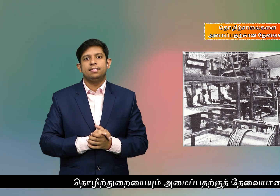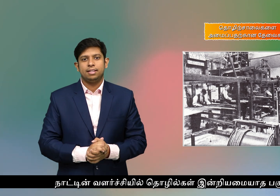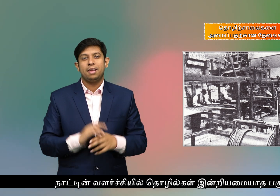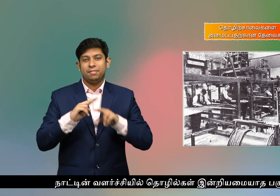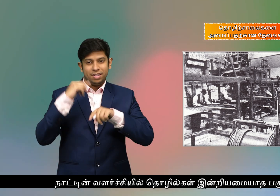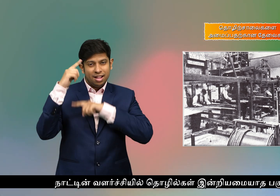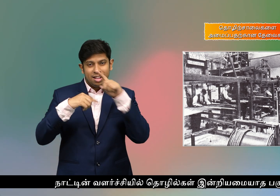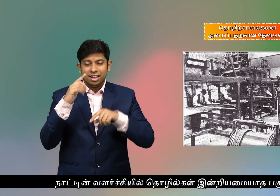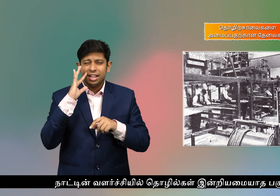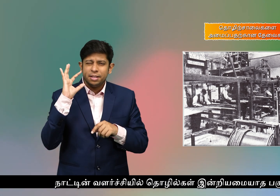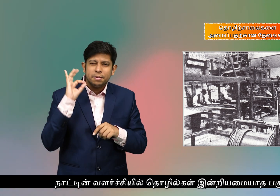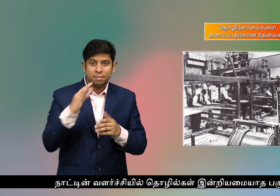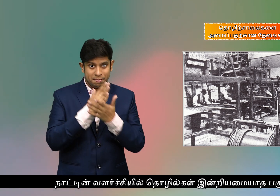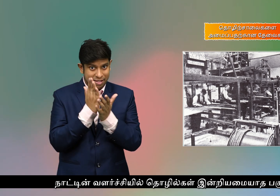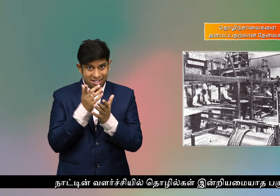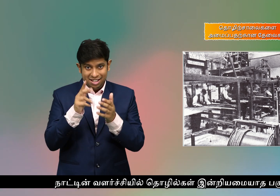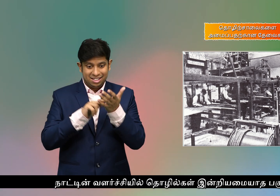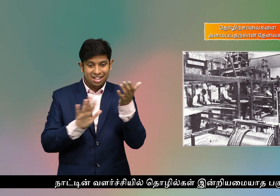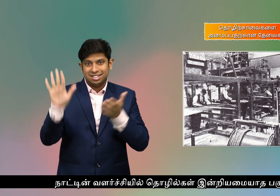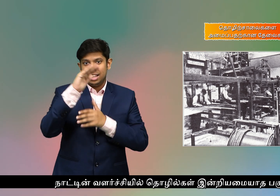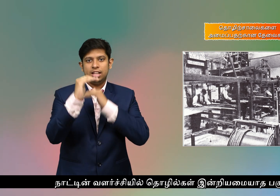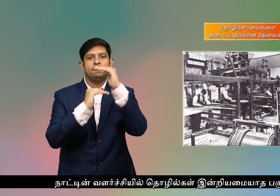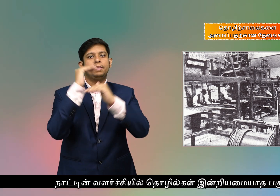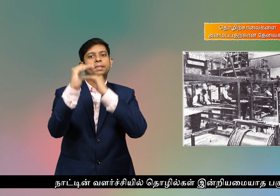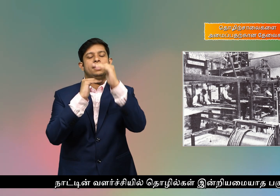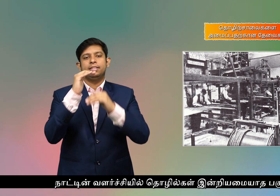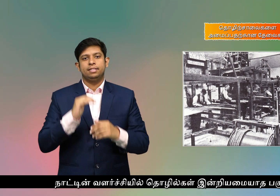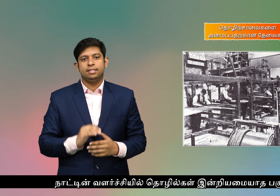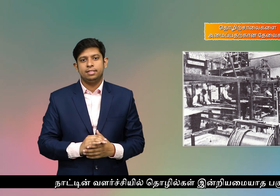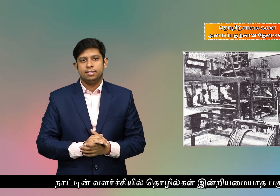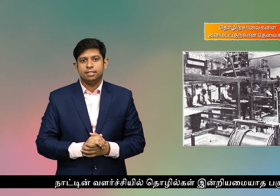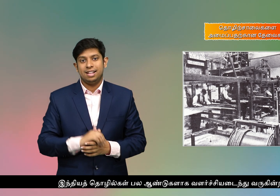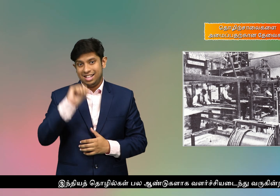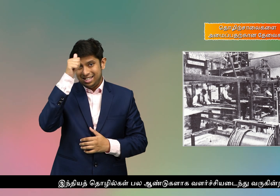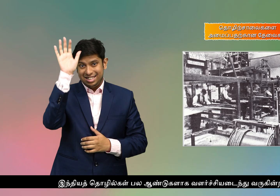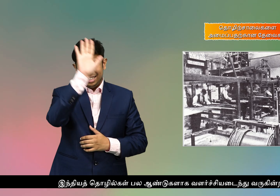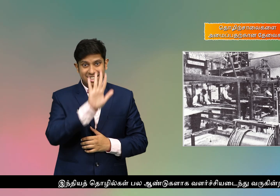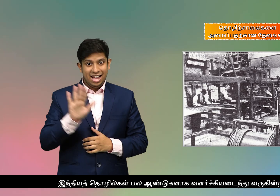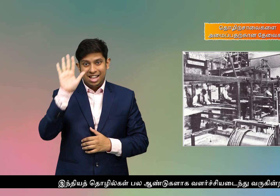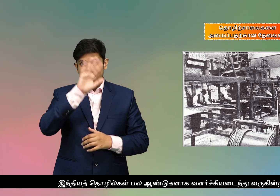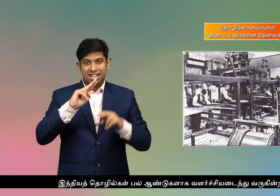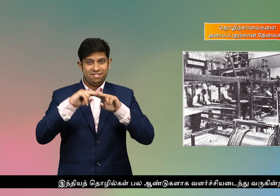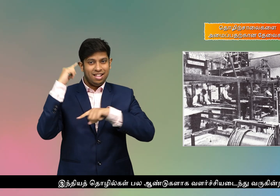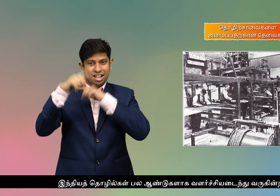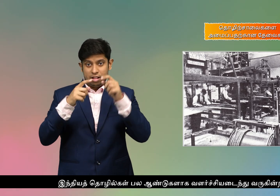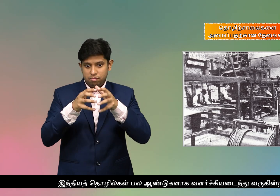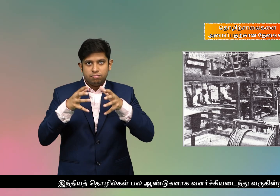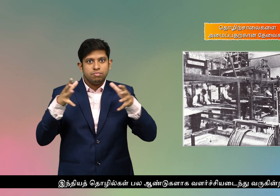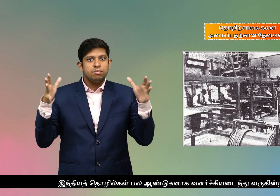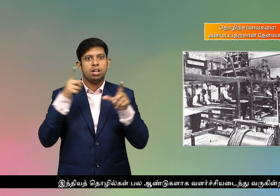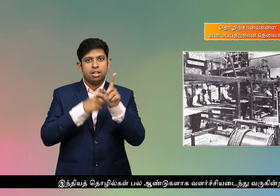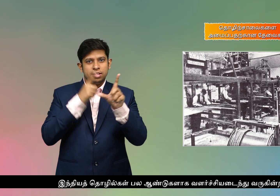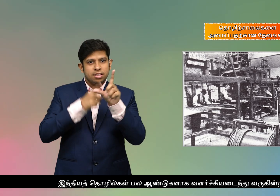தேவையானவை. நாட்டின் வளர்ச்சியில் தொழில்கள் இன்றியமையாத பகுதியாகும். இந்திய தொழில்கள் பல